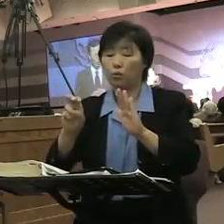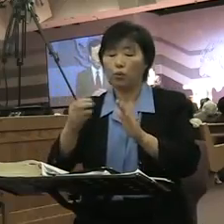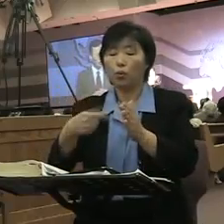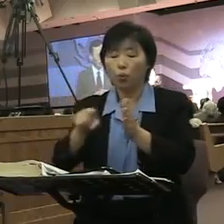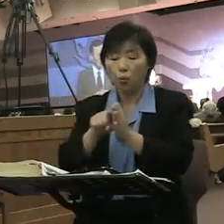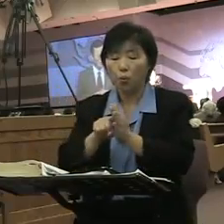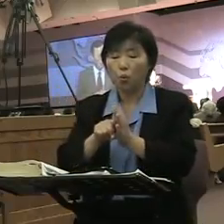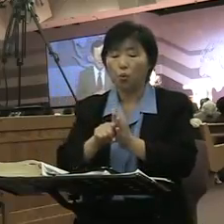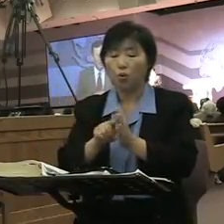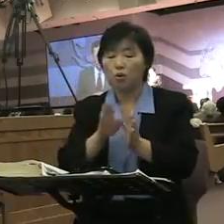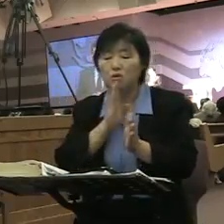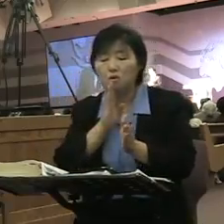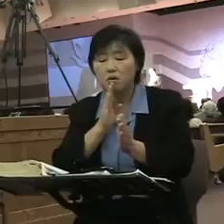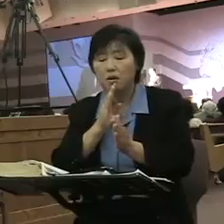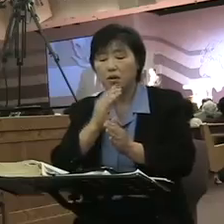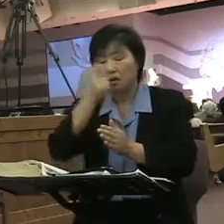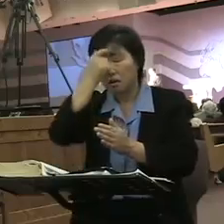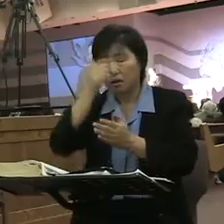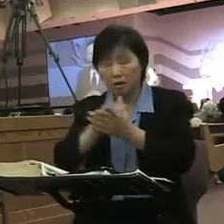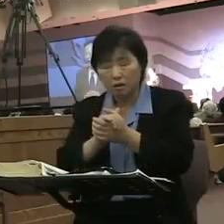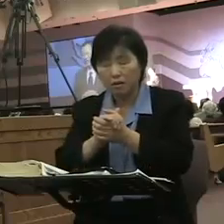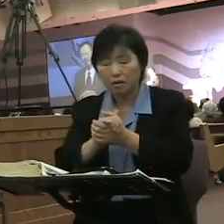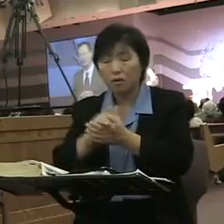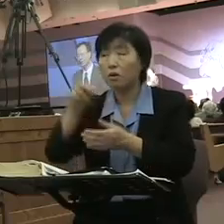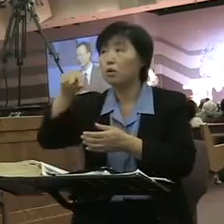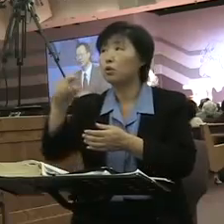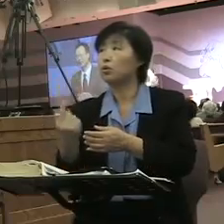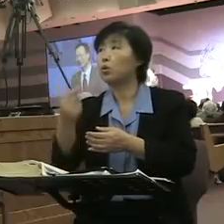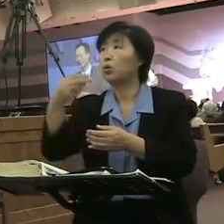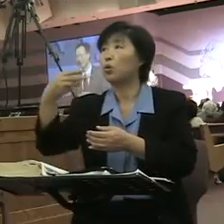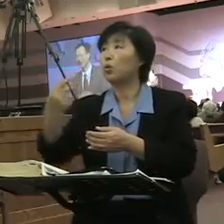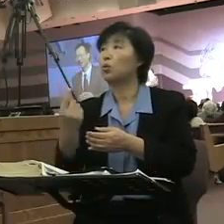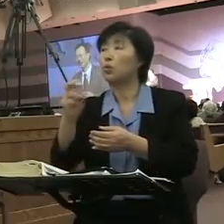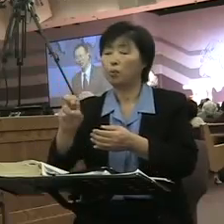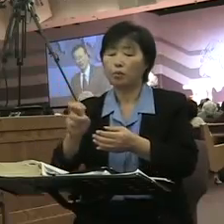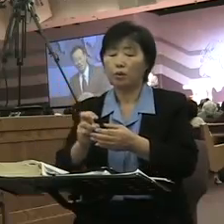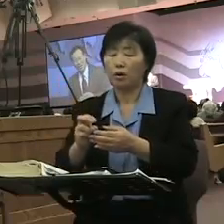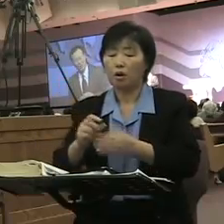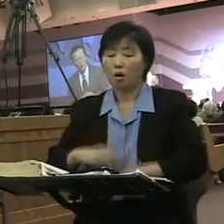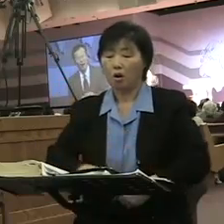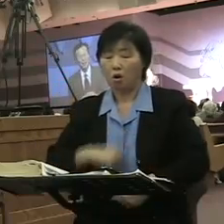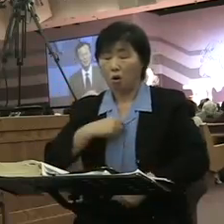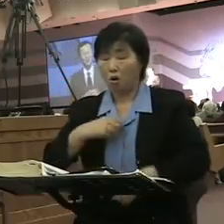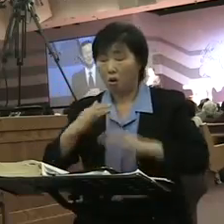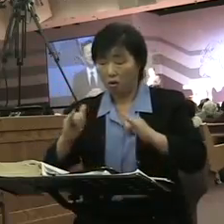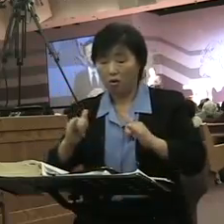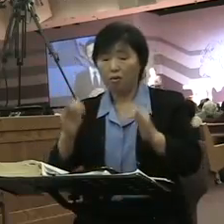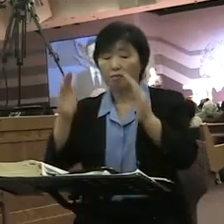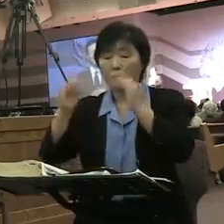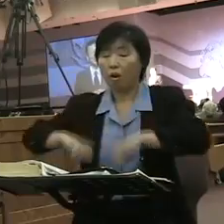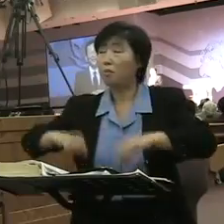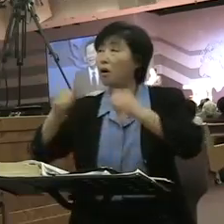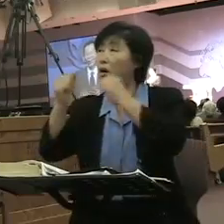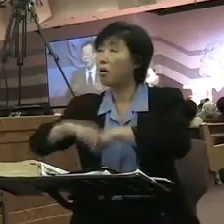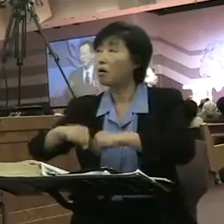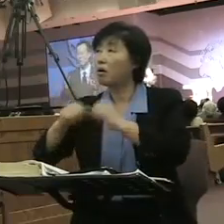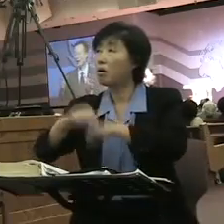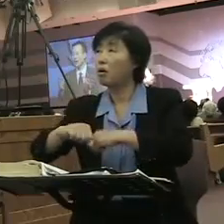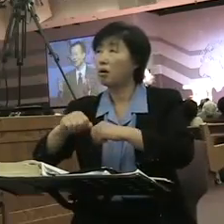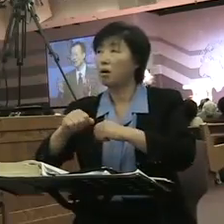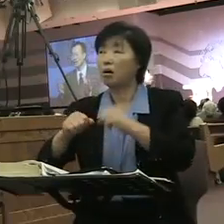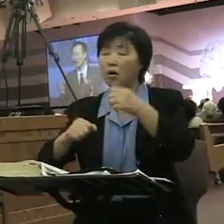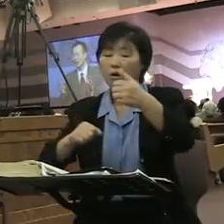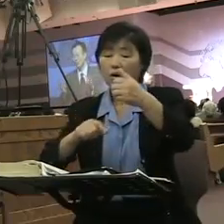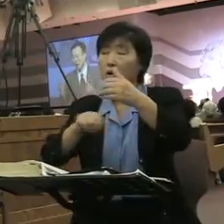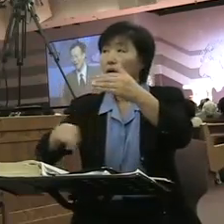하나님 소돔을 정말 멸망하시렵니까? 소돔 안에 의인들이 있는데요. 의인들까지 멸망하실 것입니까? 그 안에